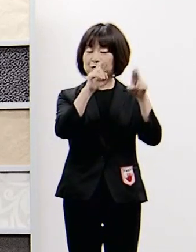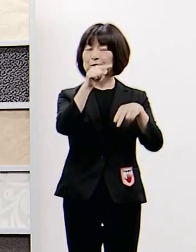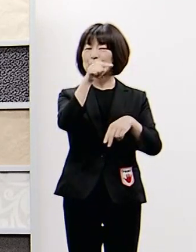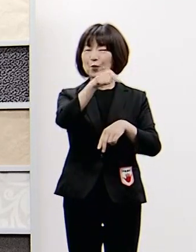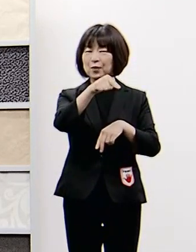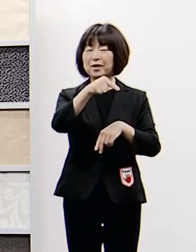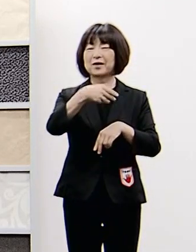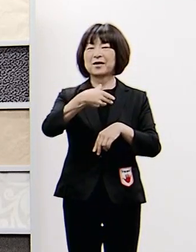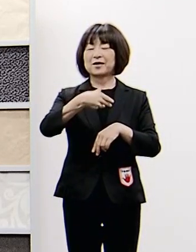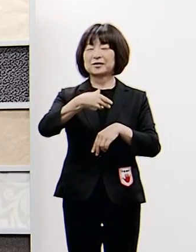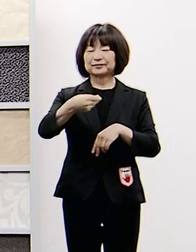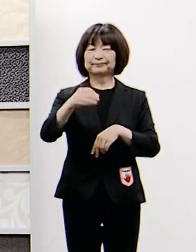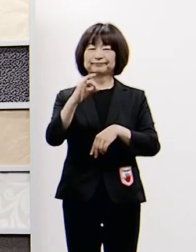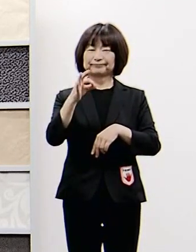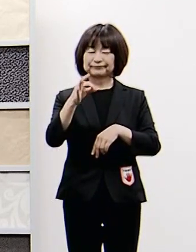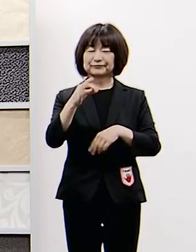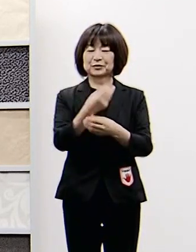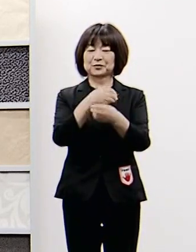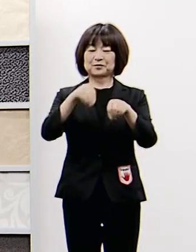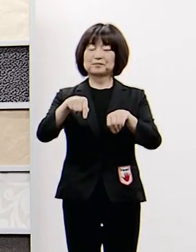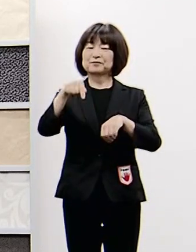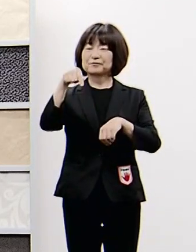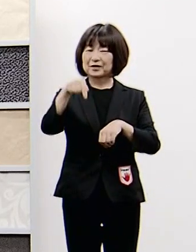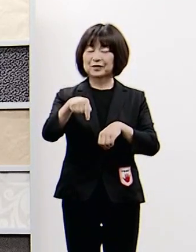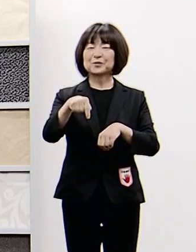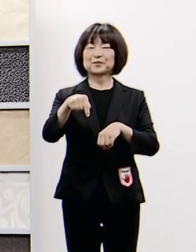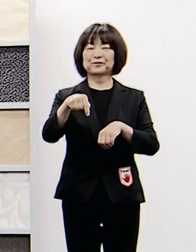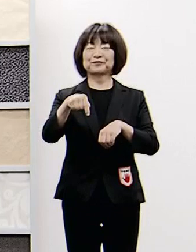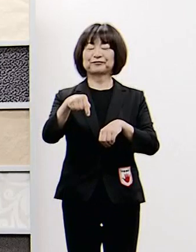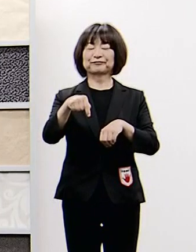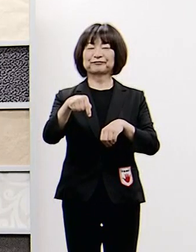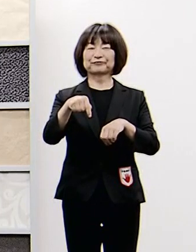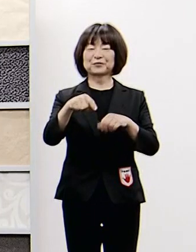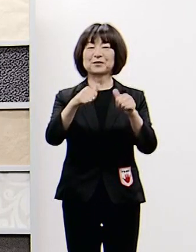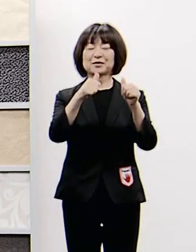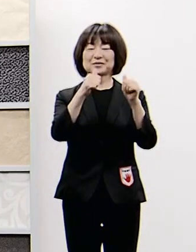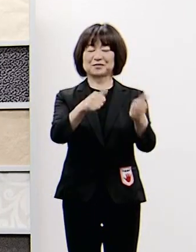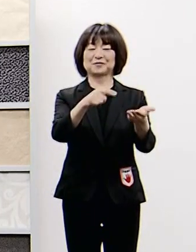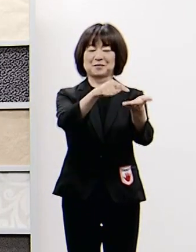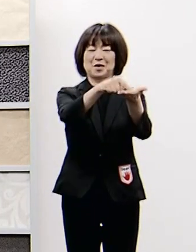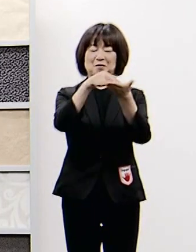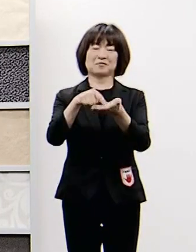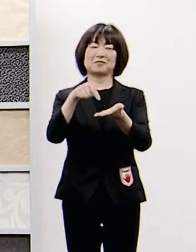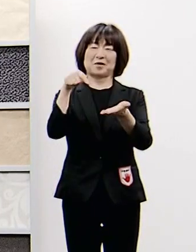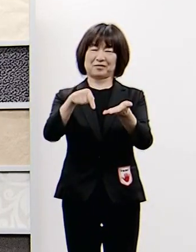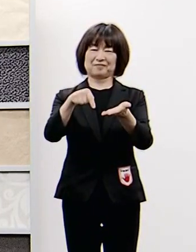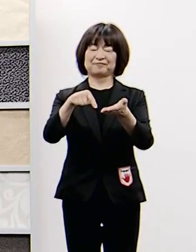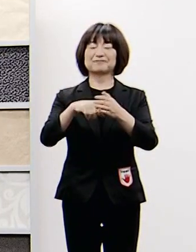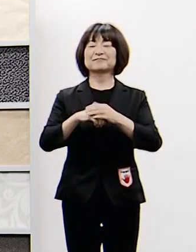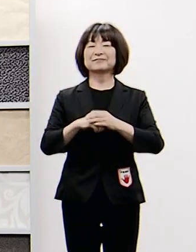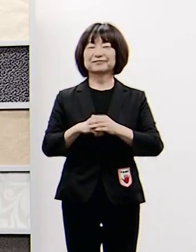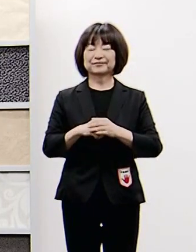沈着件の存在の確認訴訟があってそれを受けることになりましたそして